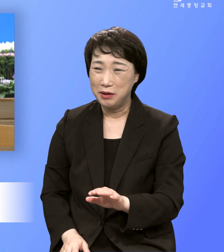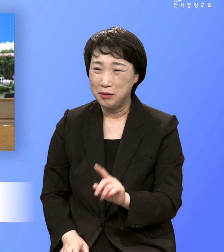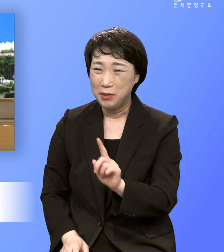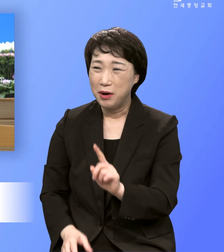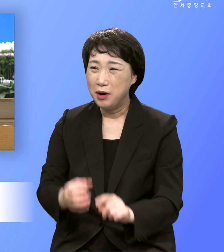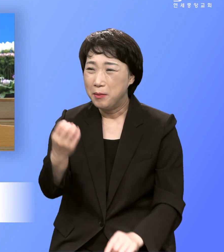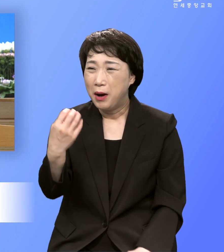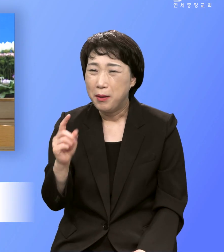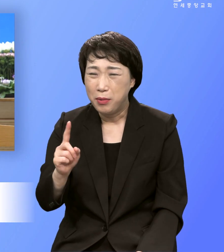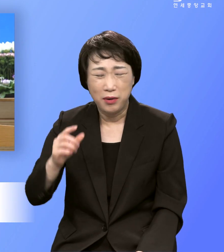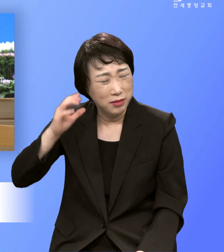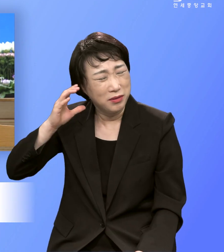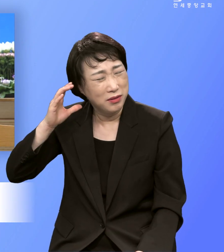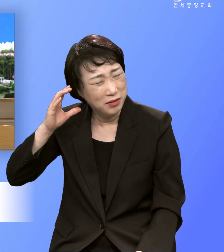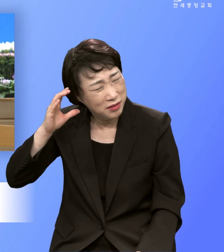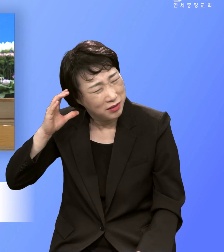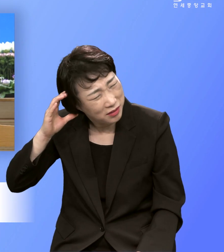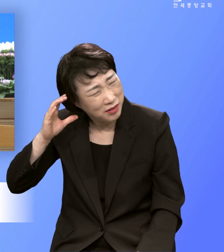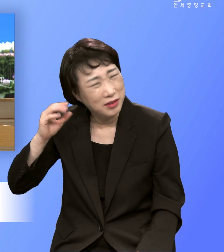뭐라고 하는지 잘 안 들려.